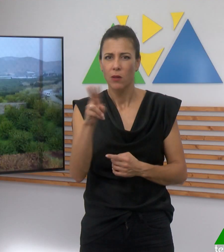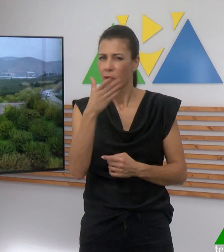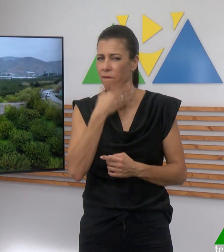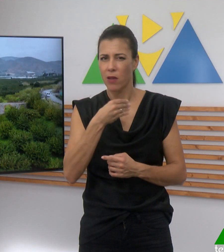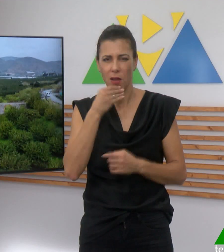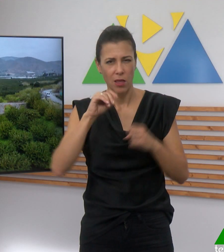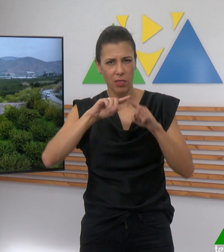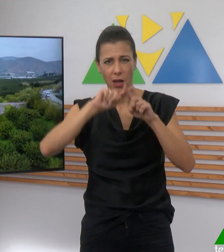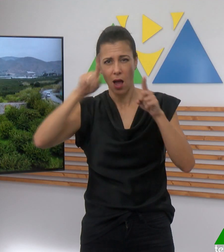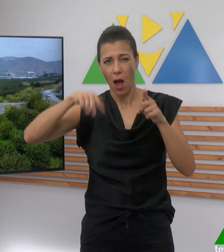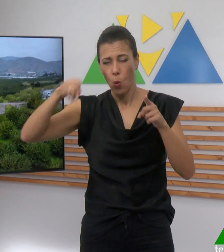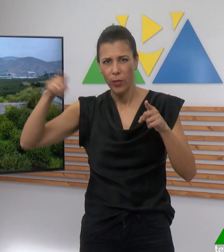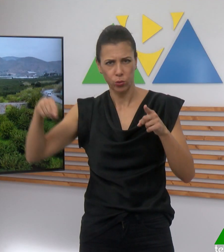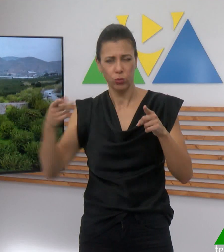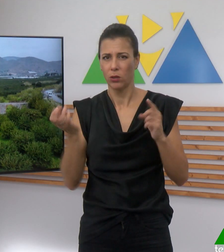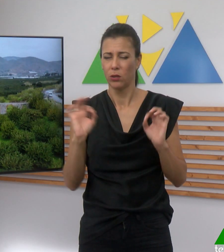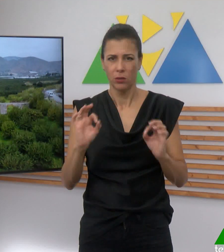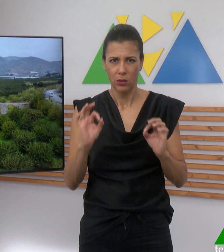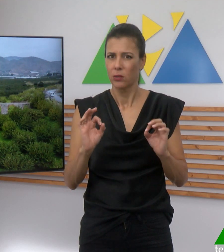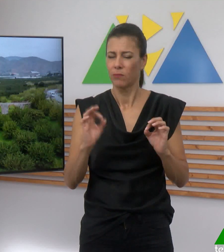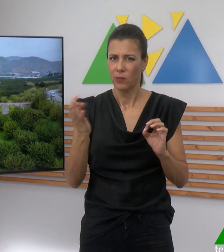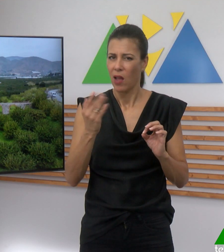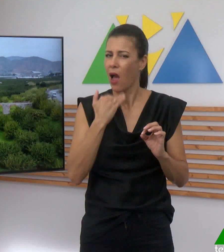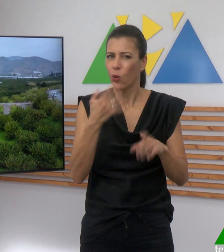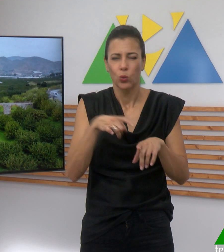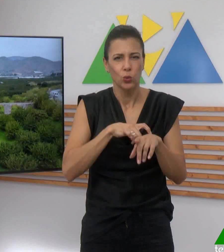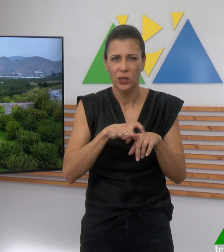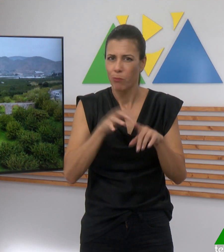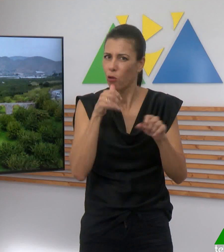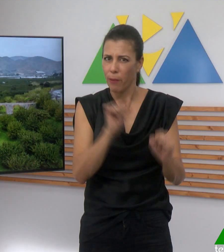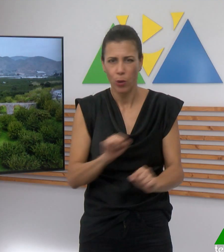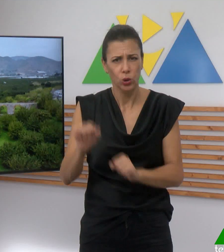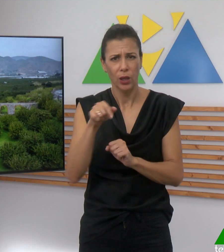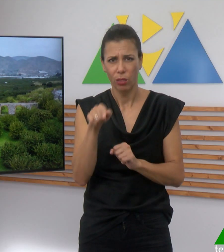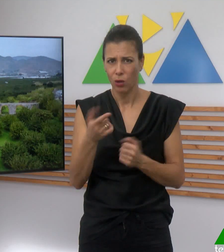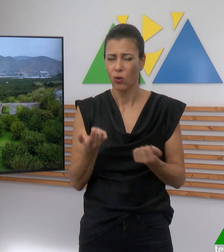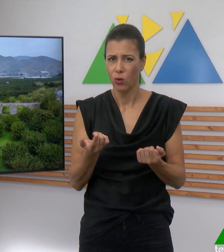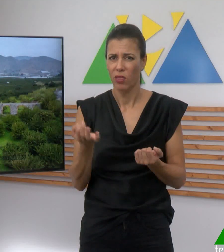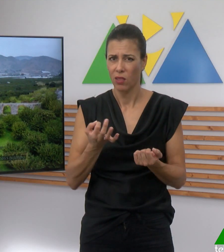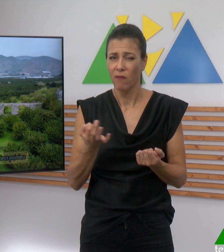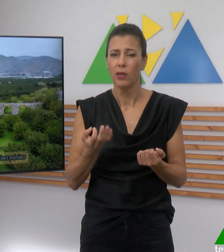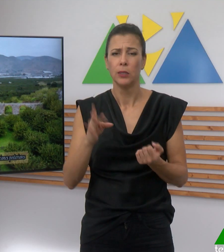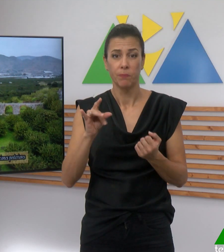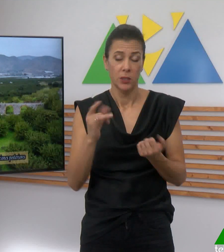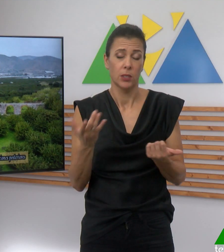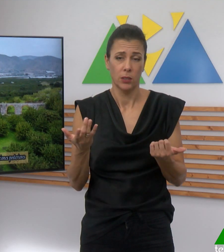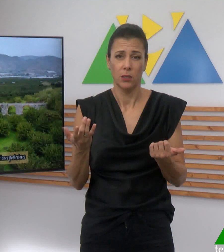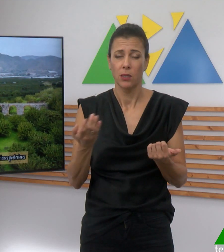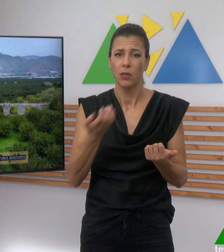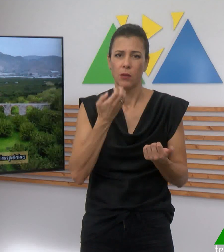acueducto que debería de de de tener algún tipo de de protección No sí debería tener algún tipo de protección y ponerse en valor el acueducto